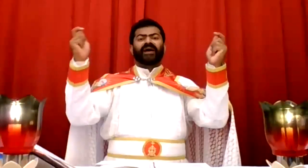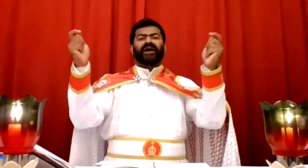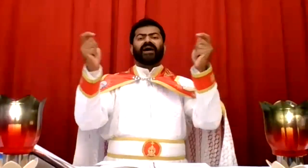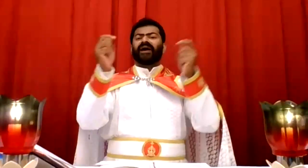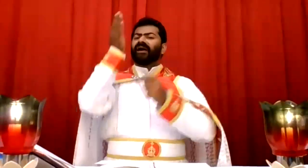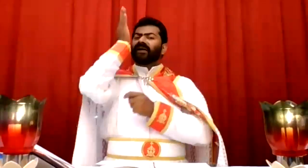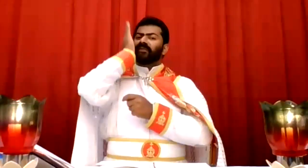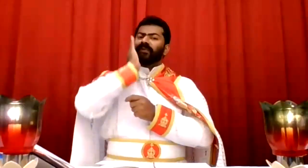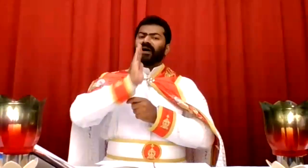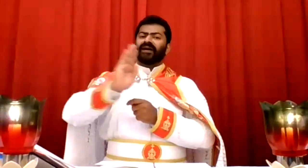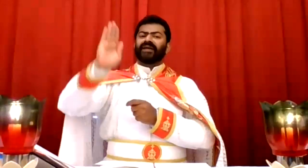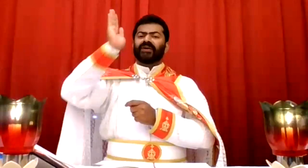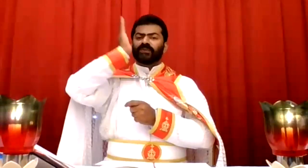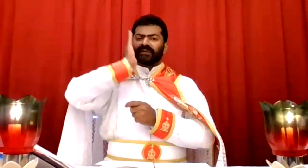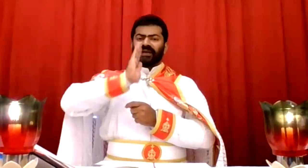ഹല്ലേലൂയ